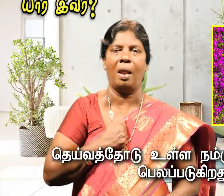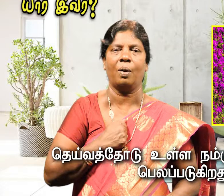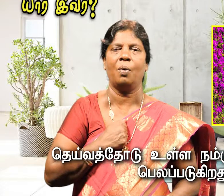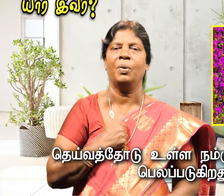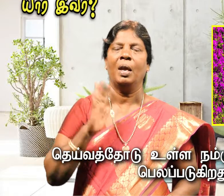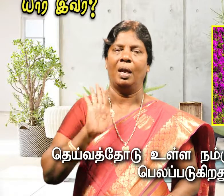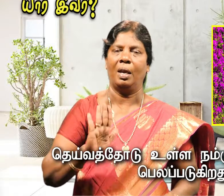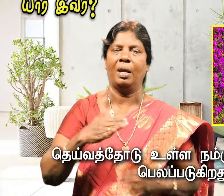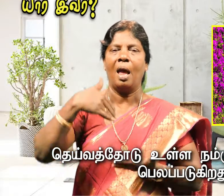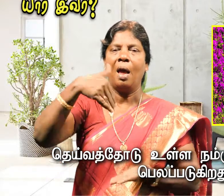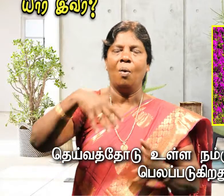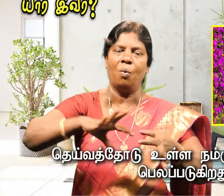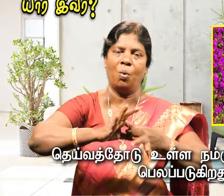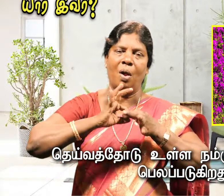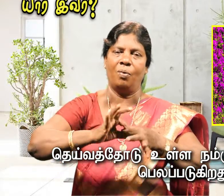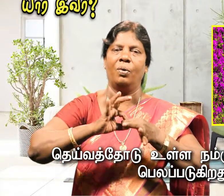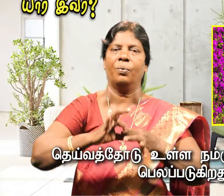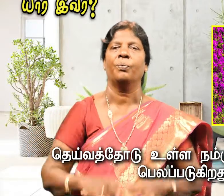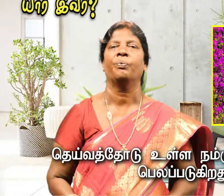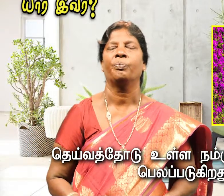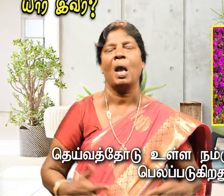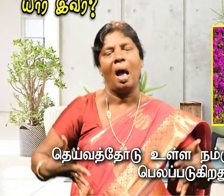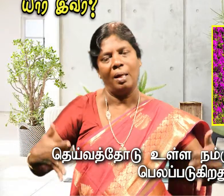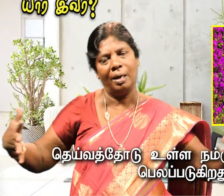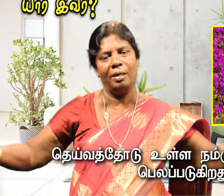கடவுளுக்கும் எனக்கும் இடையில் இருக்கிற உறவு